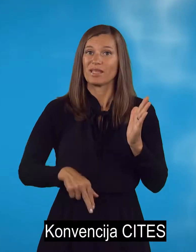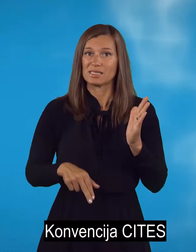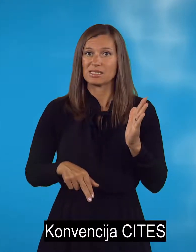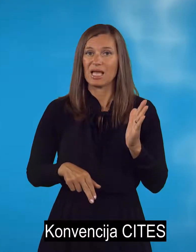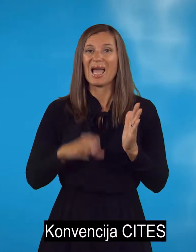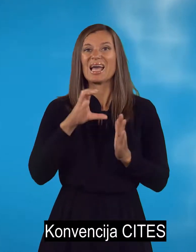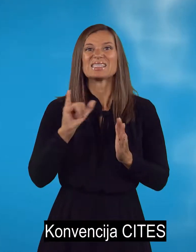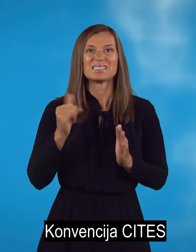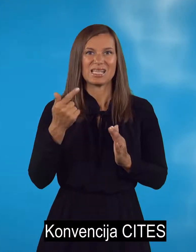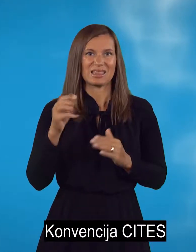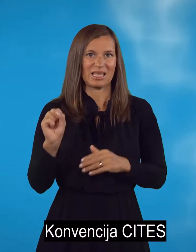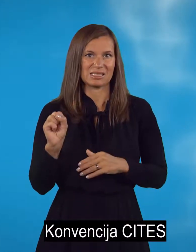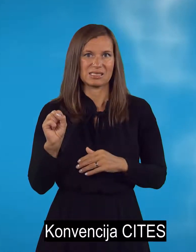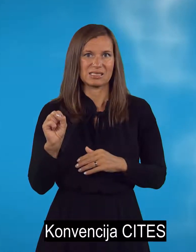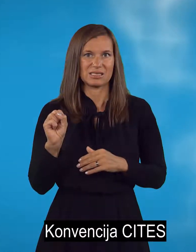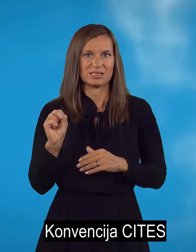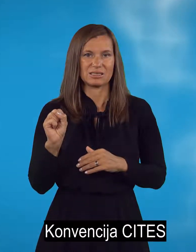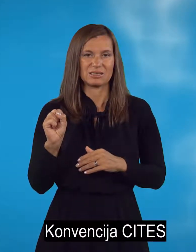Konvencija CITES.